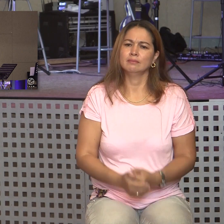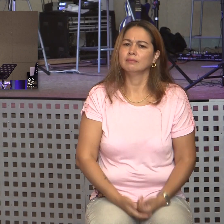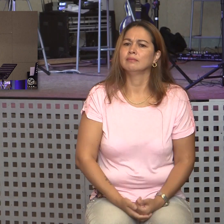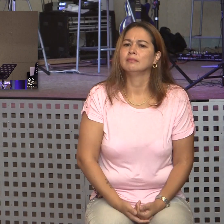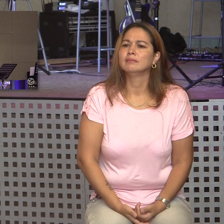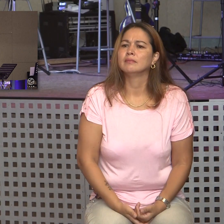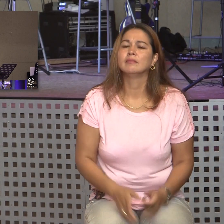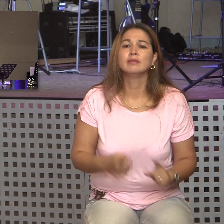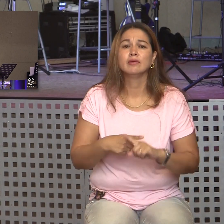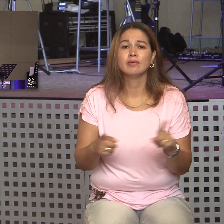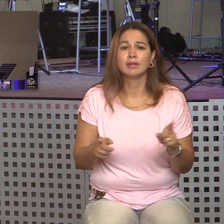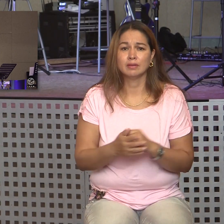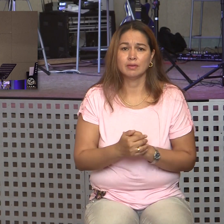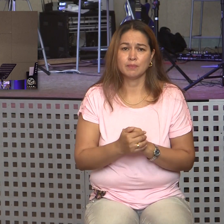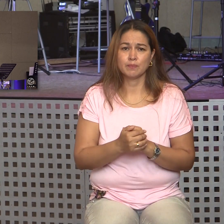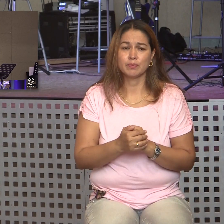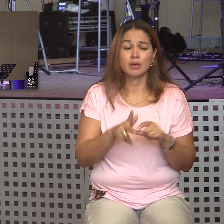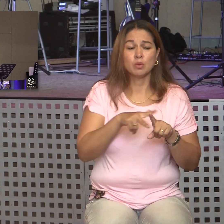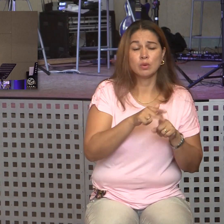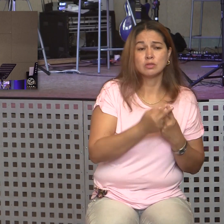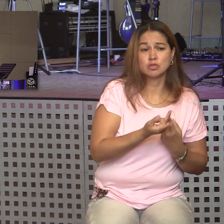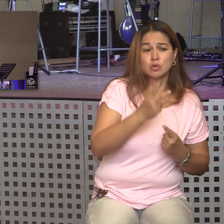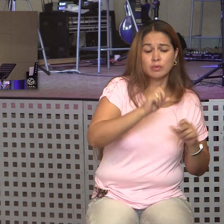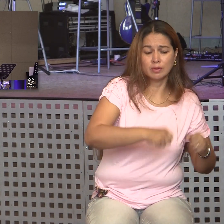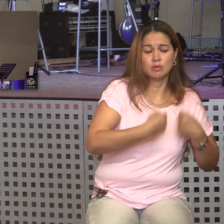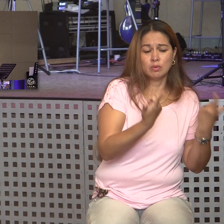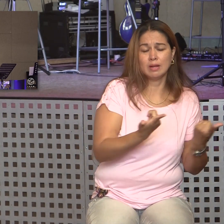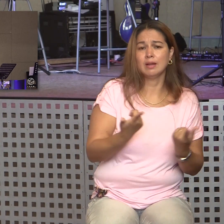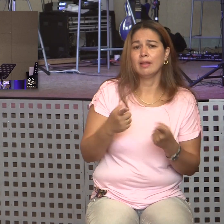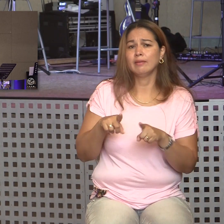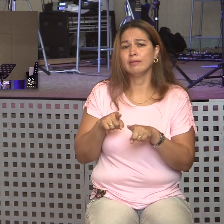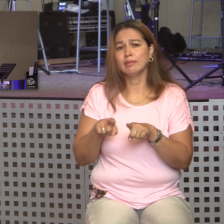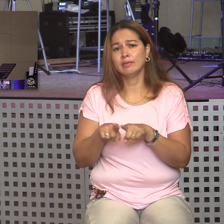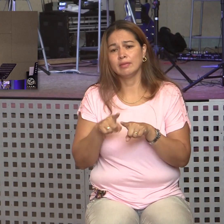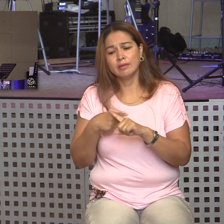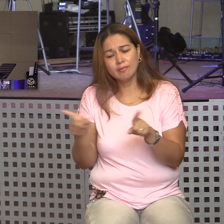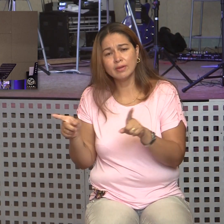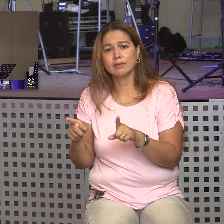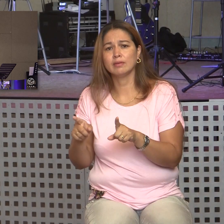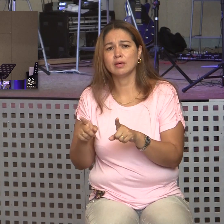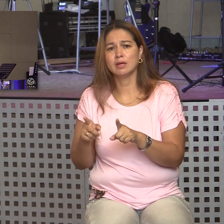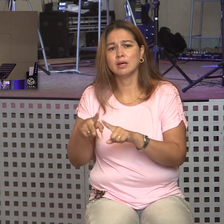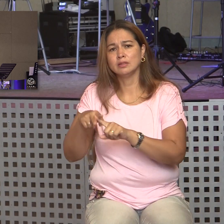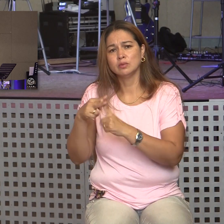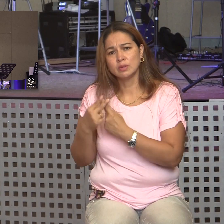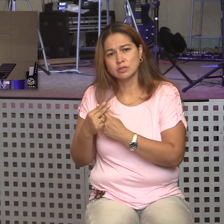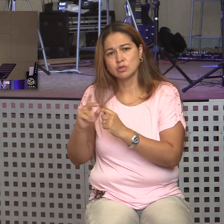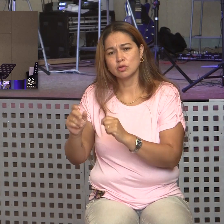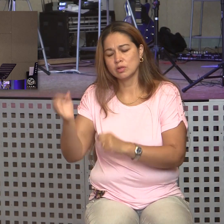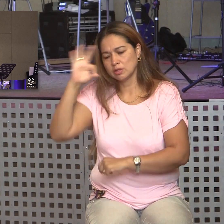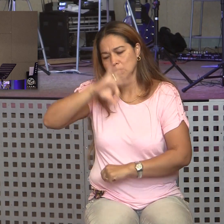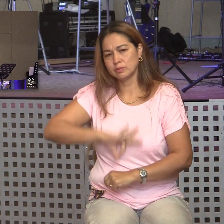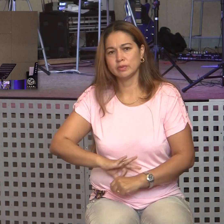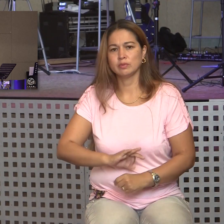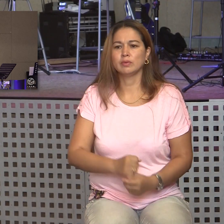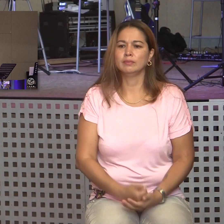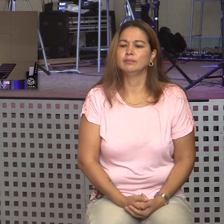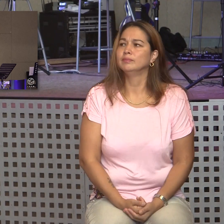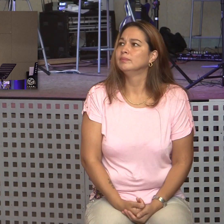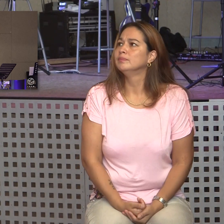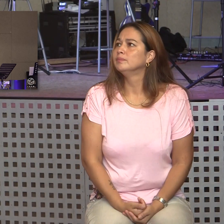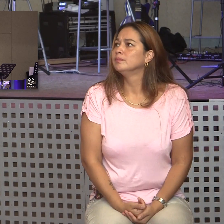Fijaros que verso 7. Y poniéndoles en